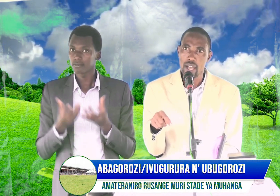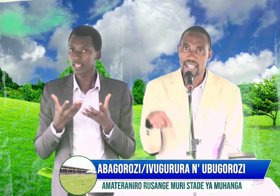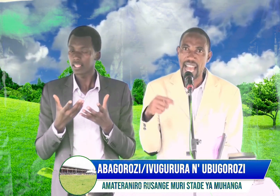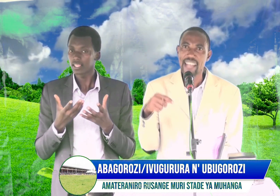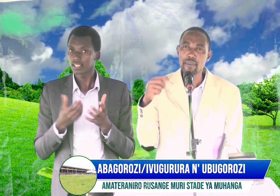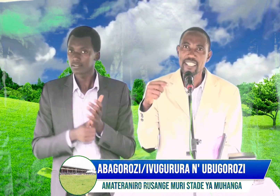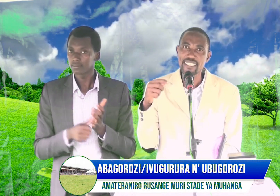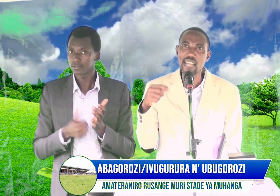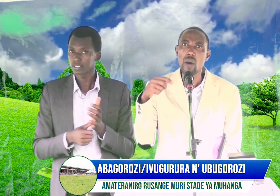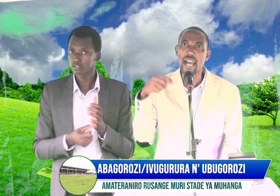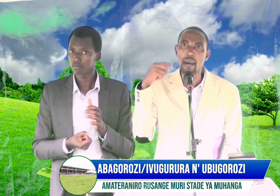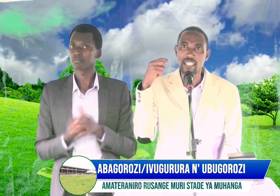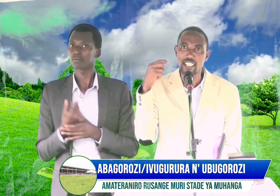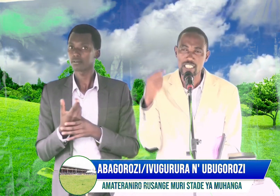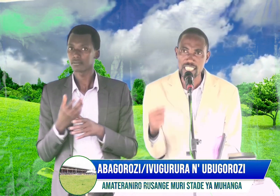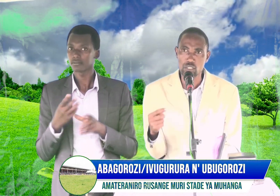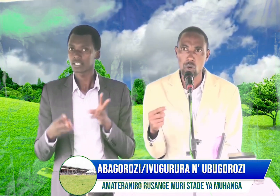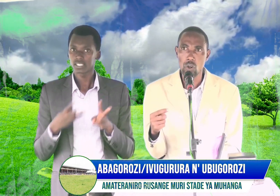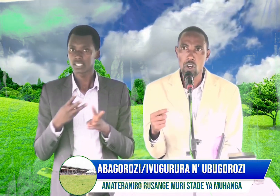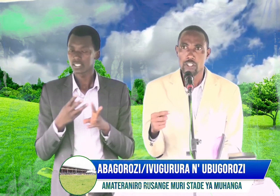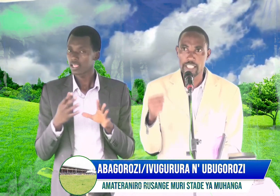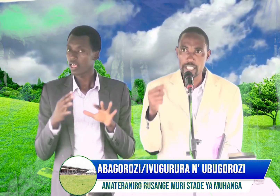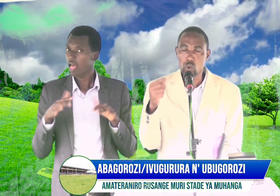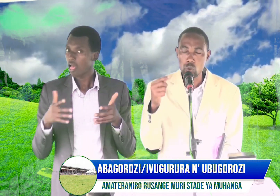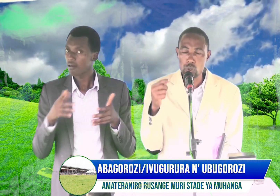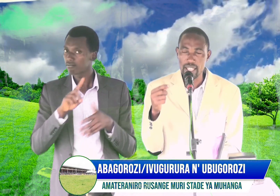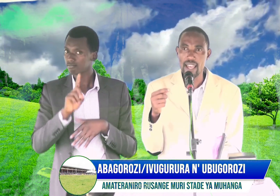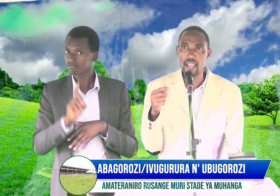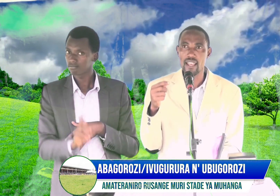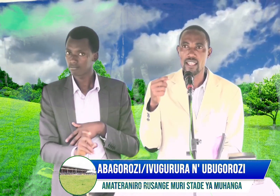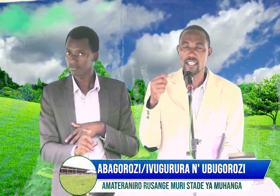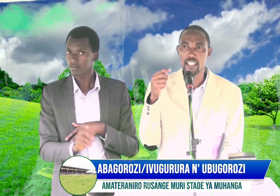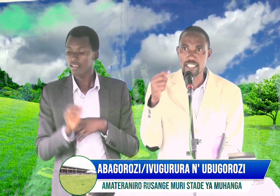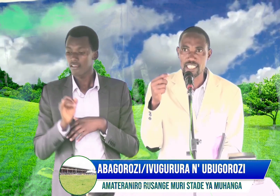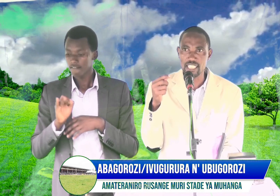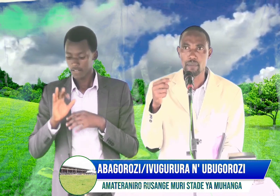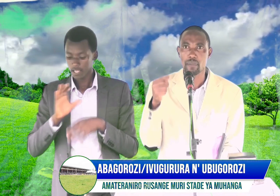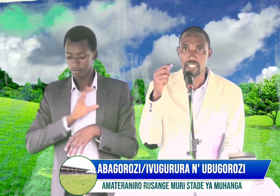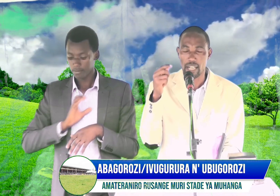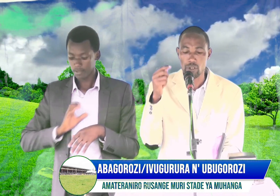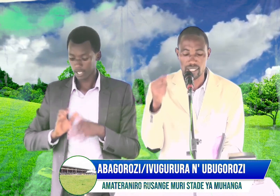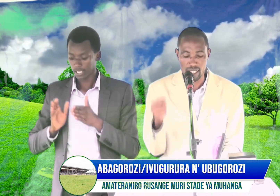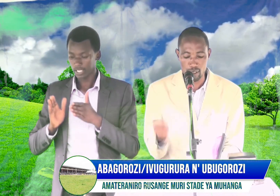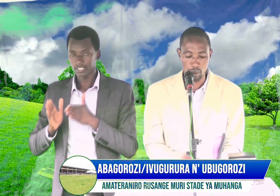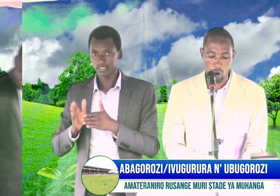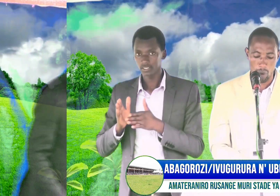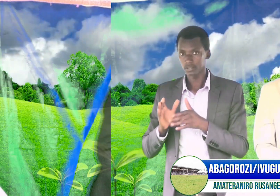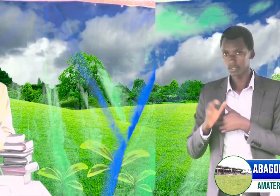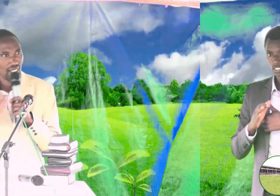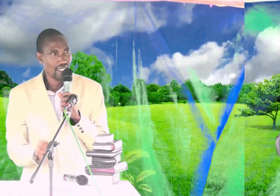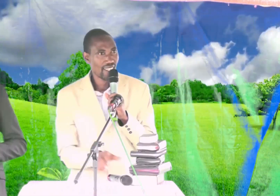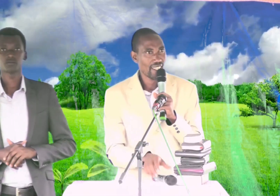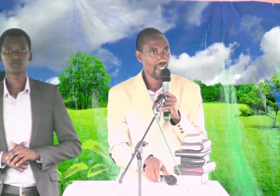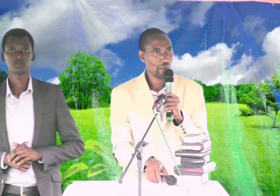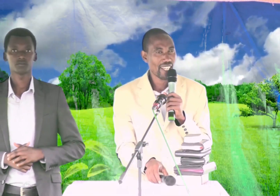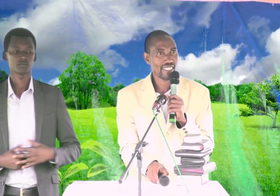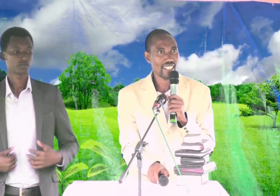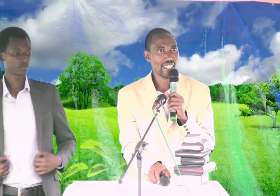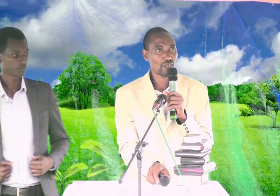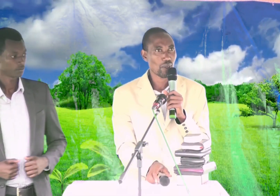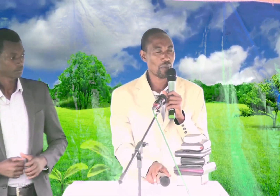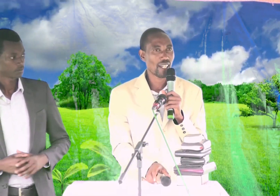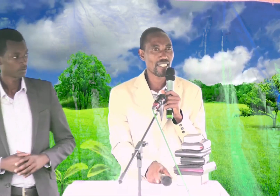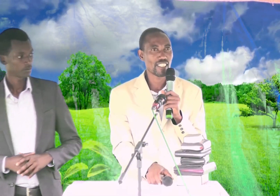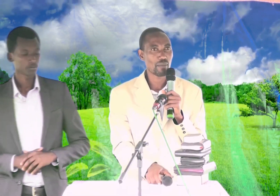y'abantu kandi biyita ko ari abakristo niyo ikururiye isi mu ishyano riteye ubwoba.